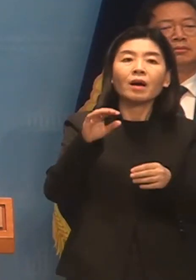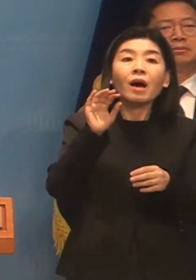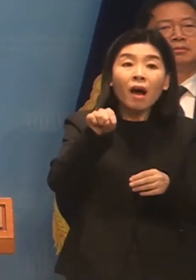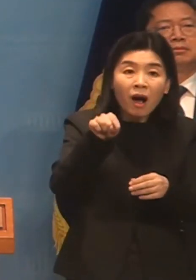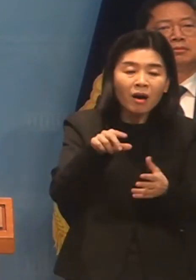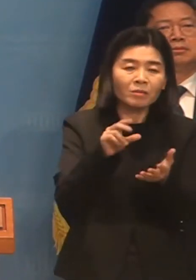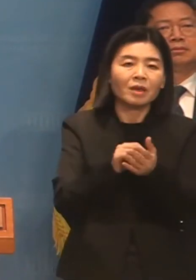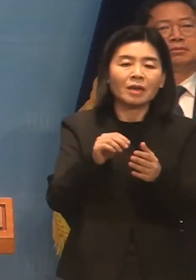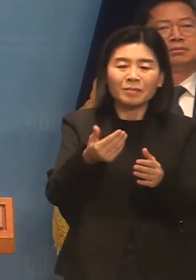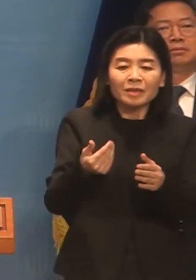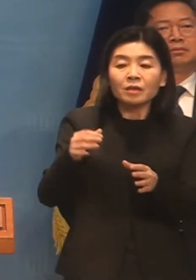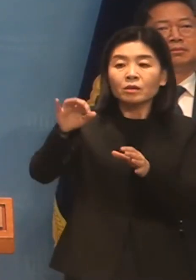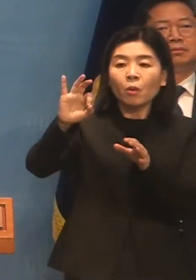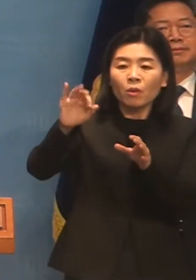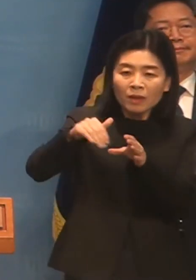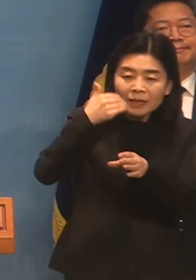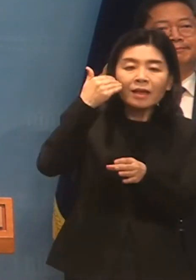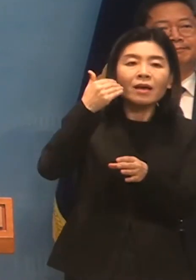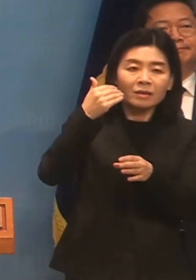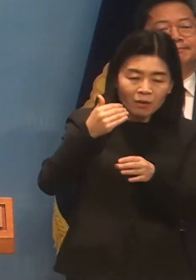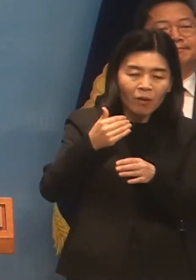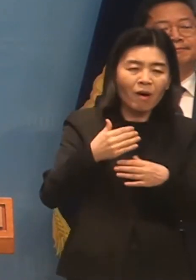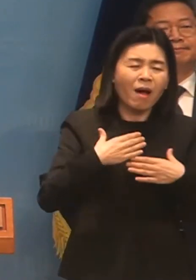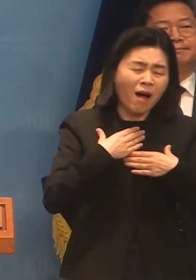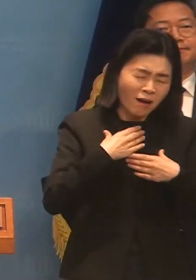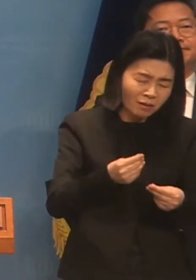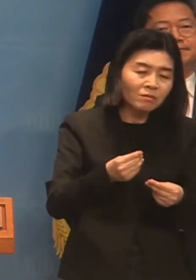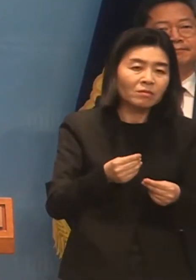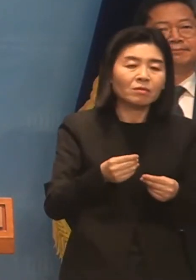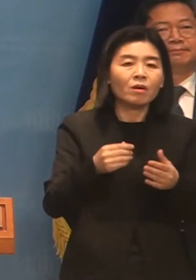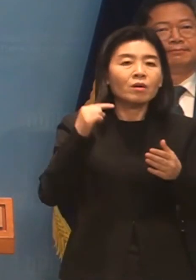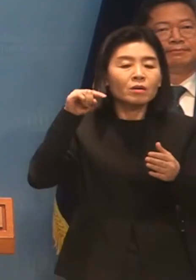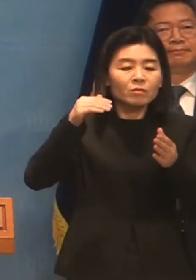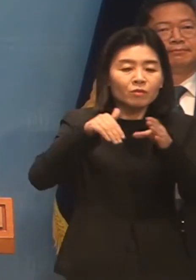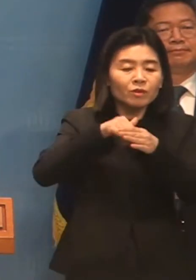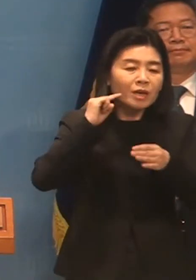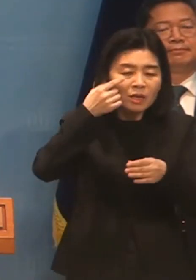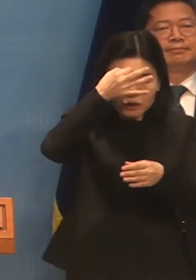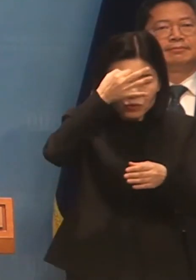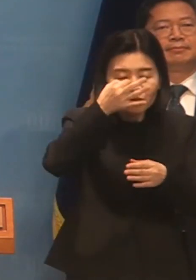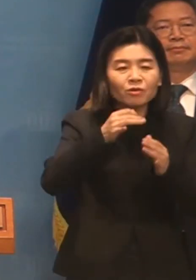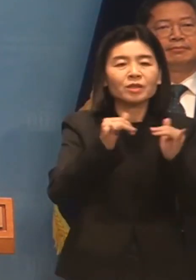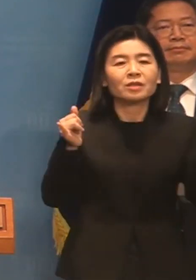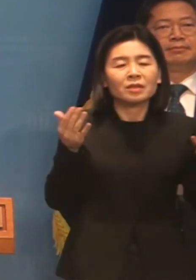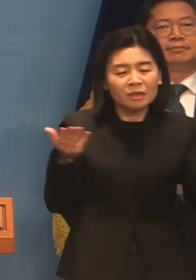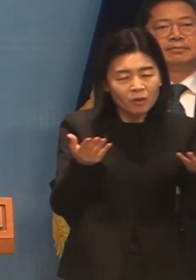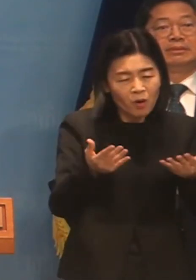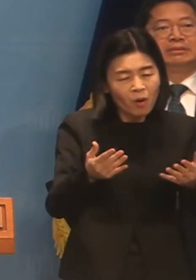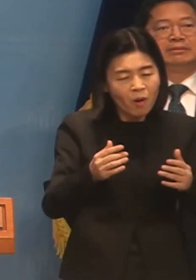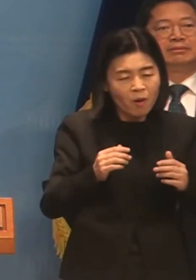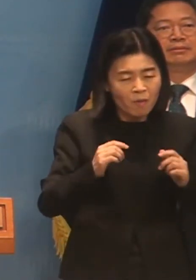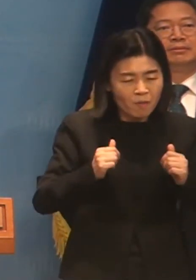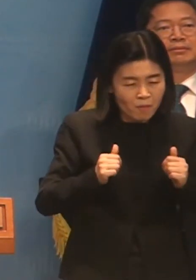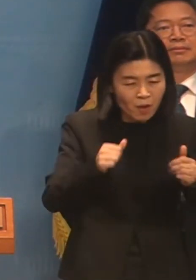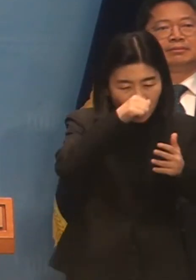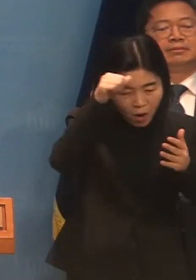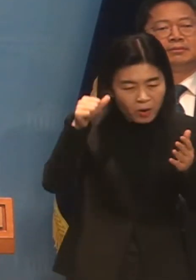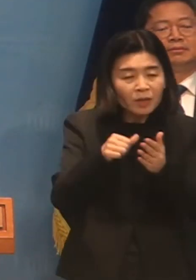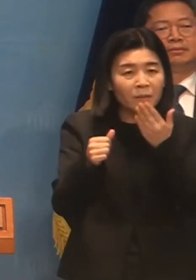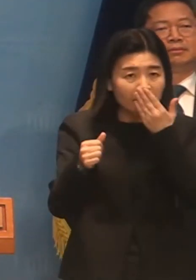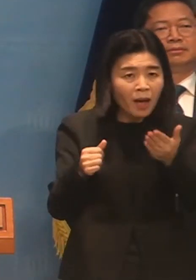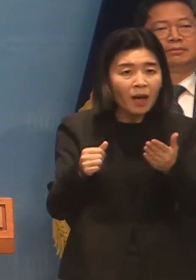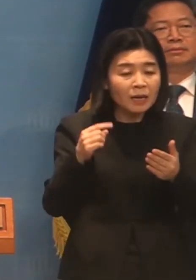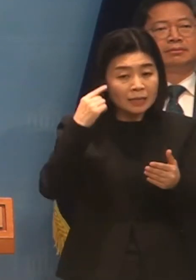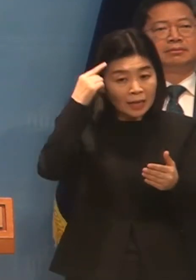안전망 구축을 하여 문화예술인들의 평생 직업으로 창작 활동에 매진할 수 있는 환경이 구축되면 이재명